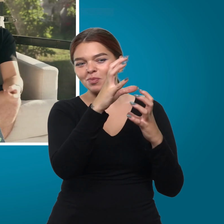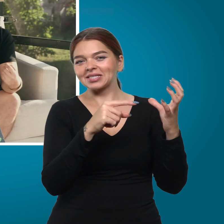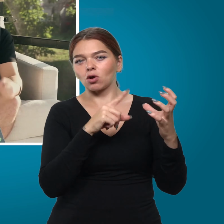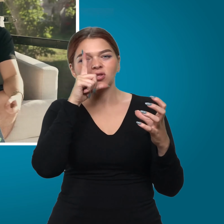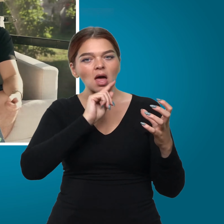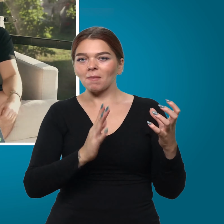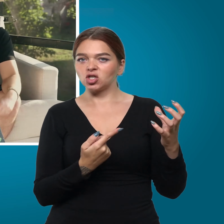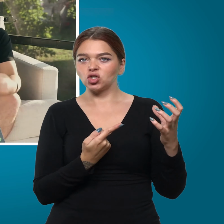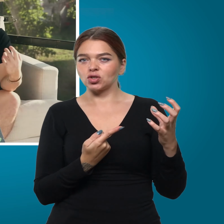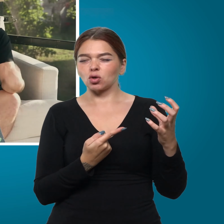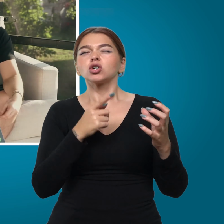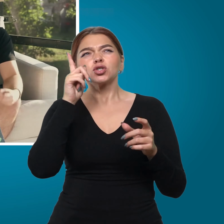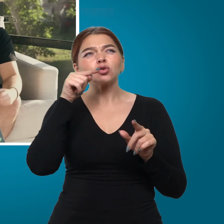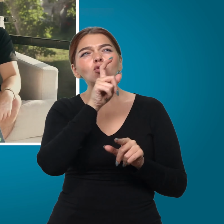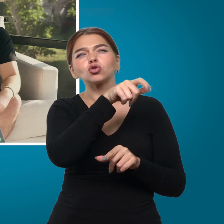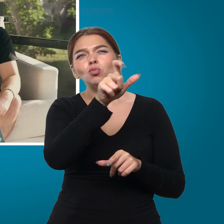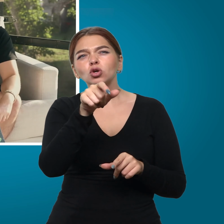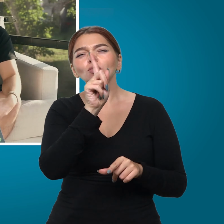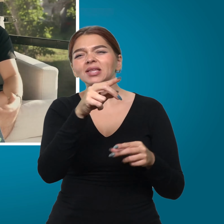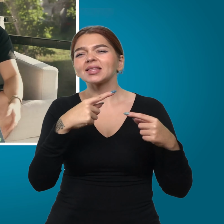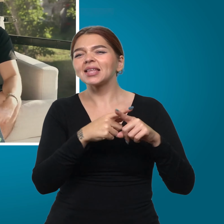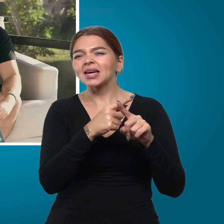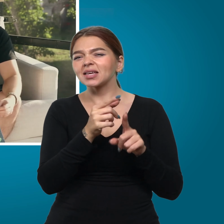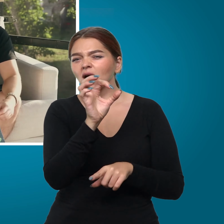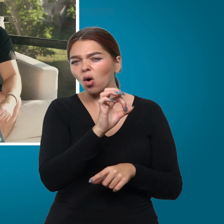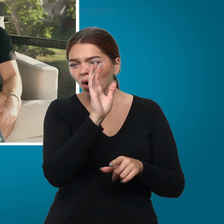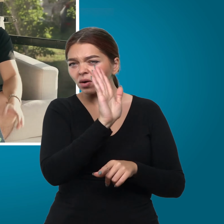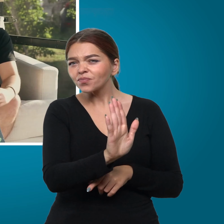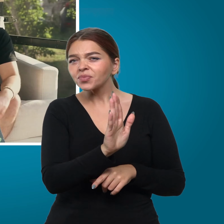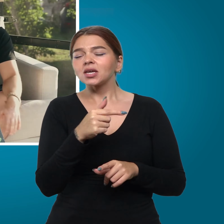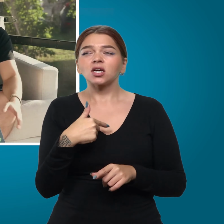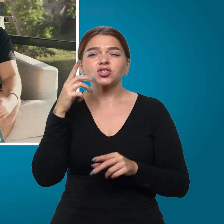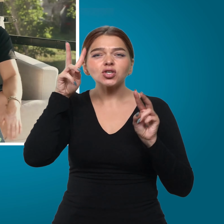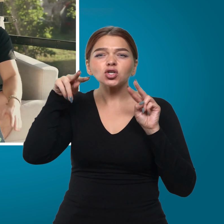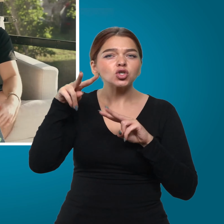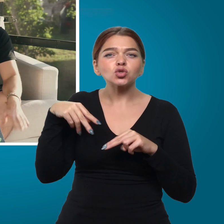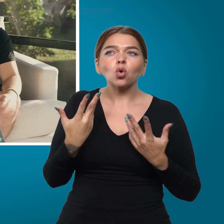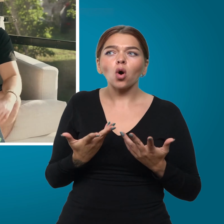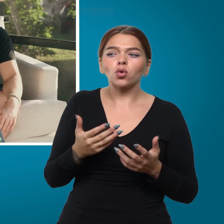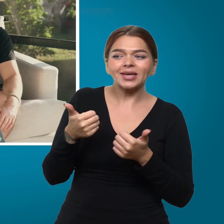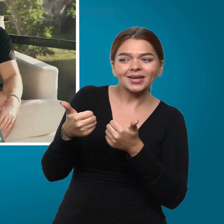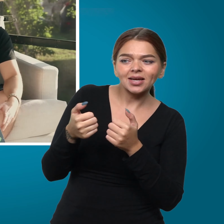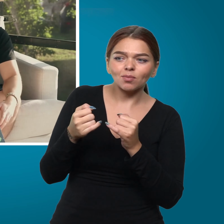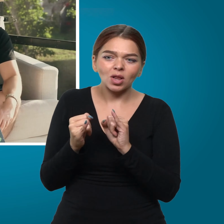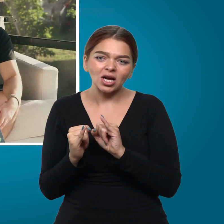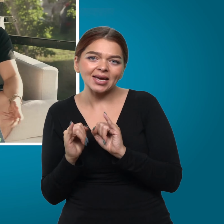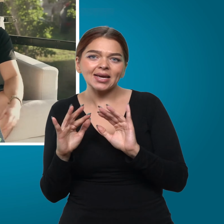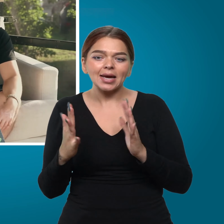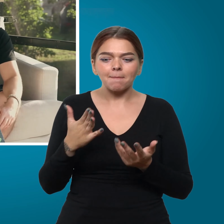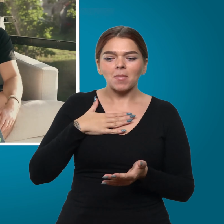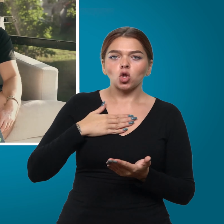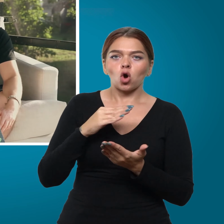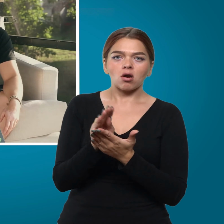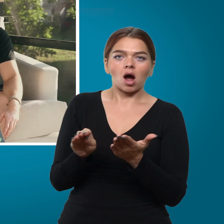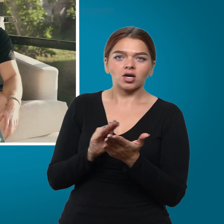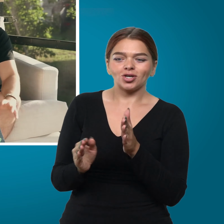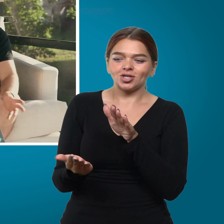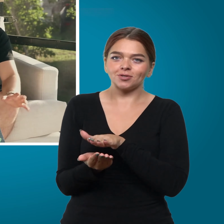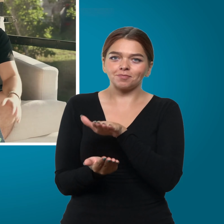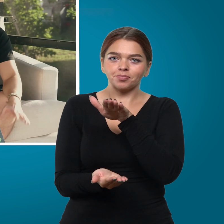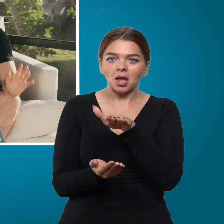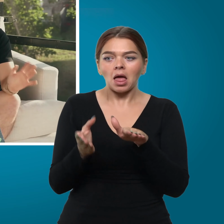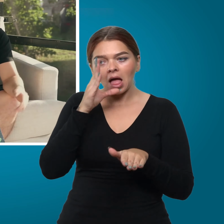greituoju, dar paredagavau šiek tiek antrą kartą ir tada atėjo tas momentas, kad šiaip aš iš leidybos pasaulio tuo metu turbūt niekur nepažinojau. Nelabai